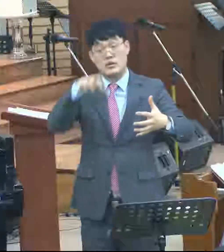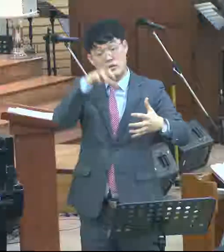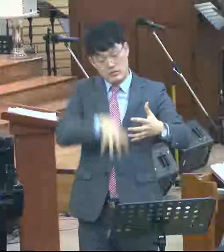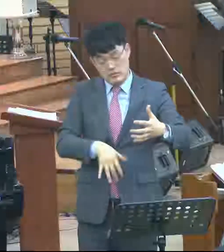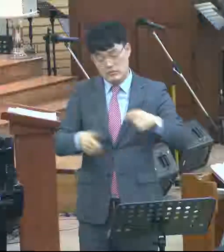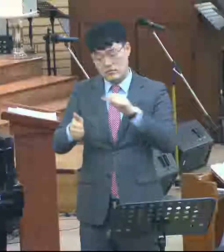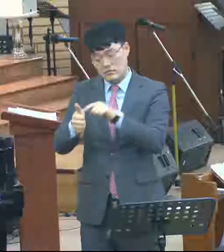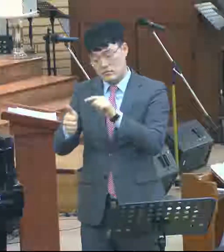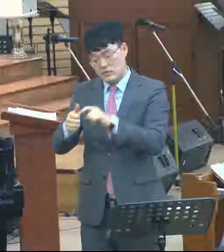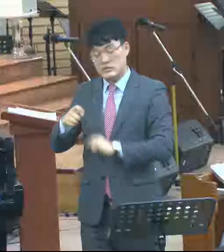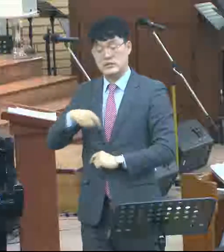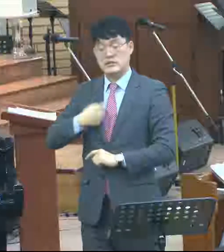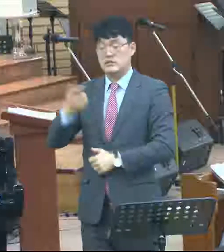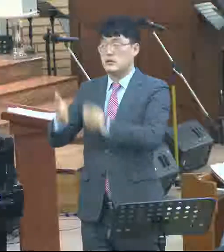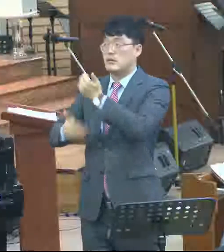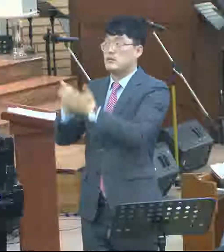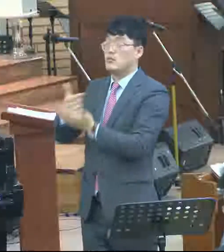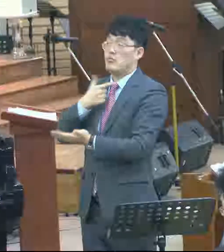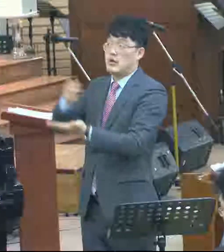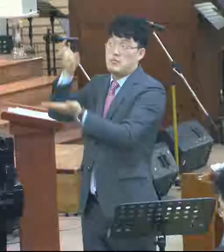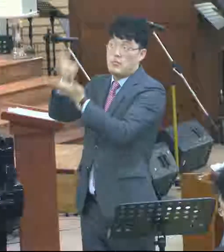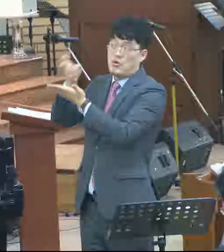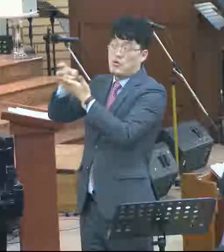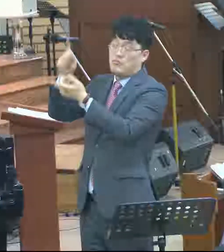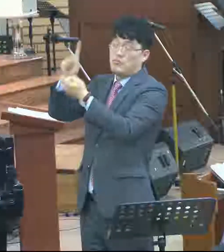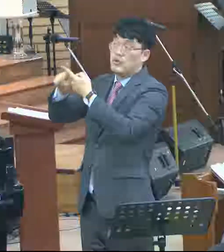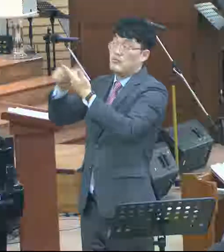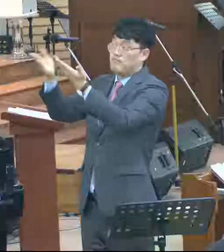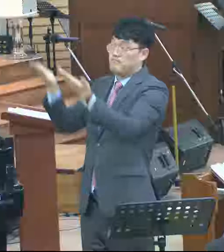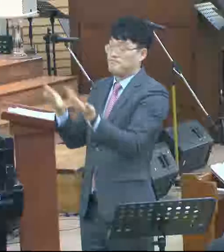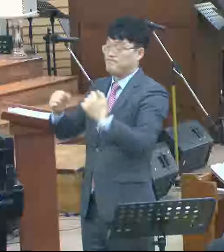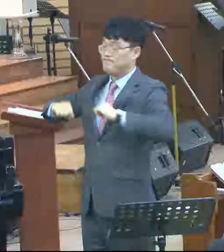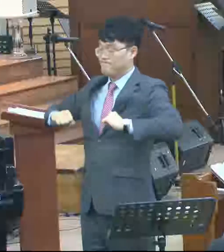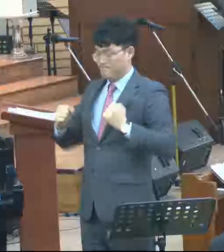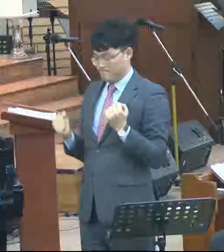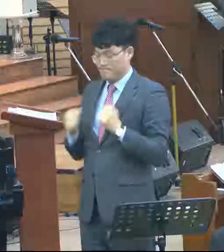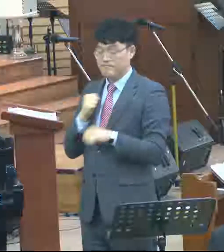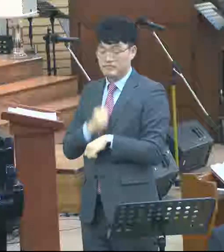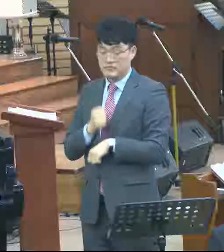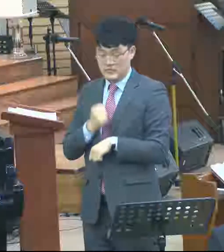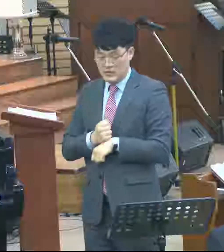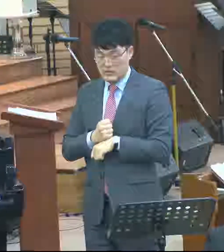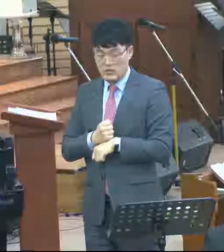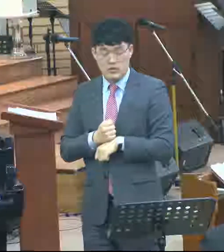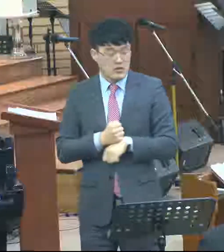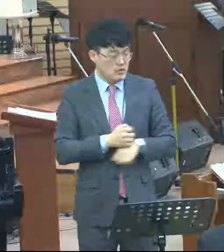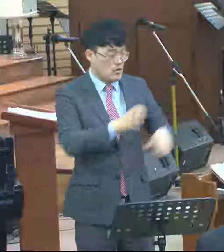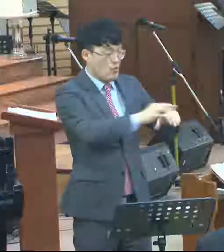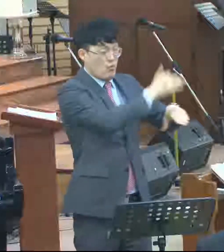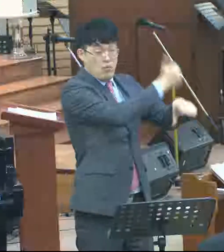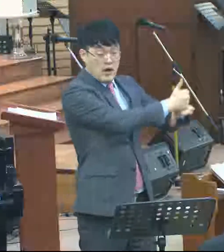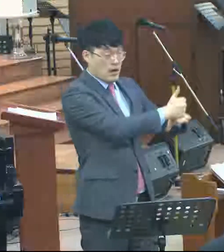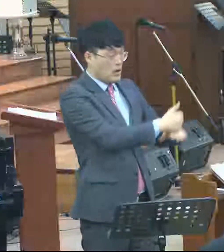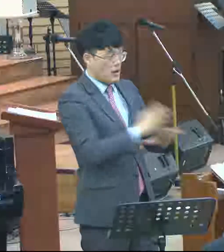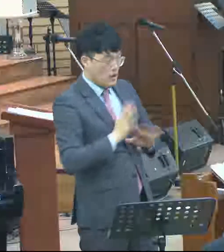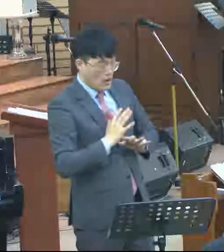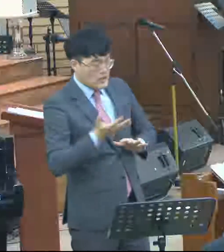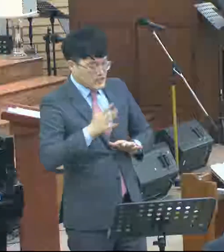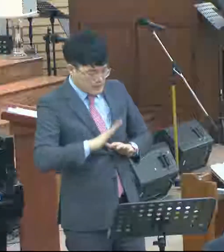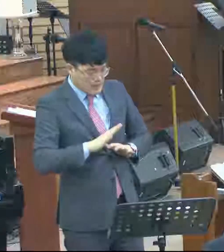자신이 하나님이 원하는 그 길을 가겠다고 왕에게 대처했던 담대함을 보여주었습니다.